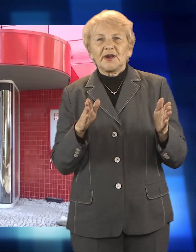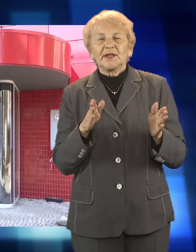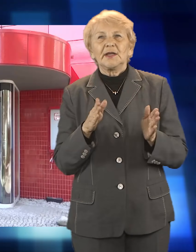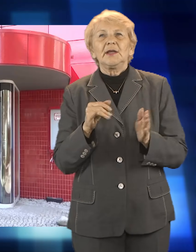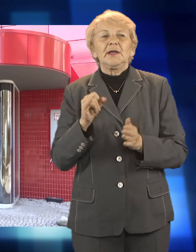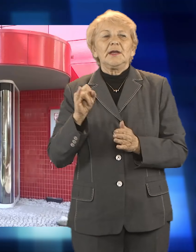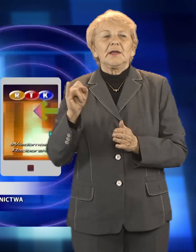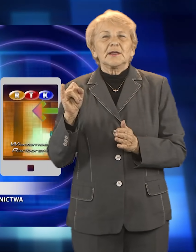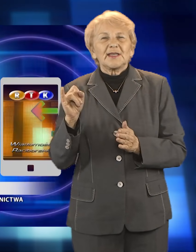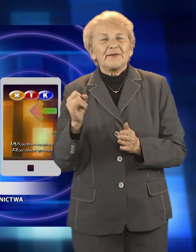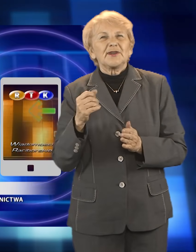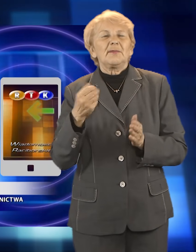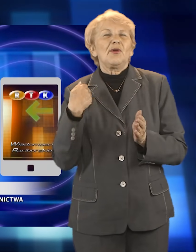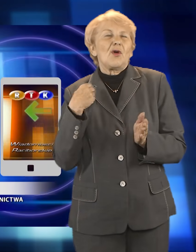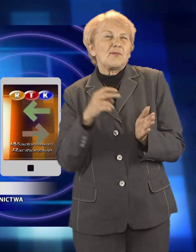teraz